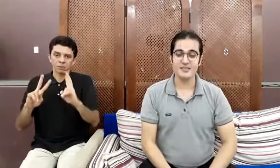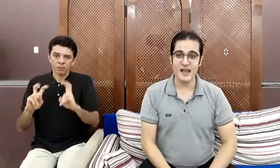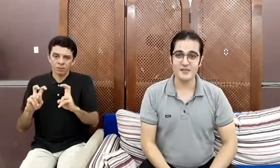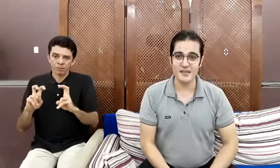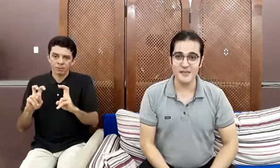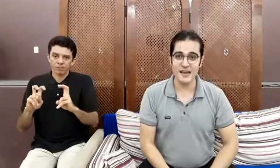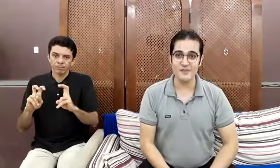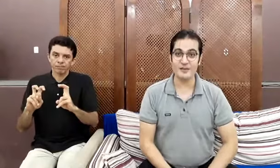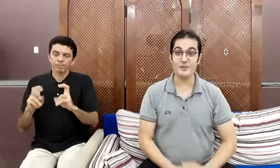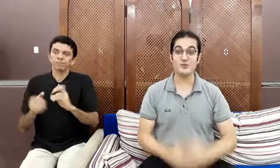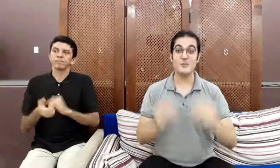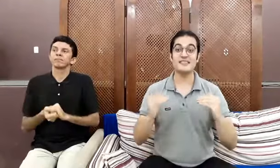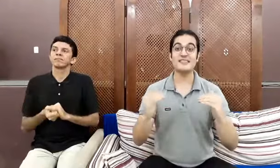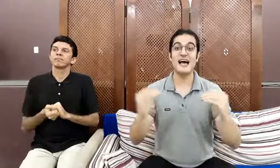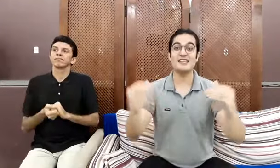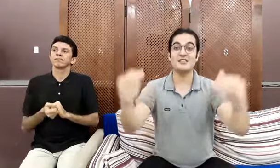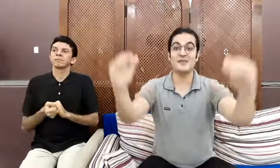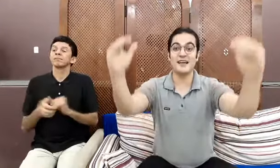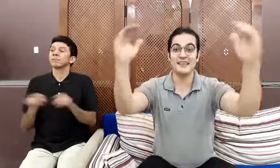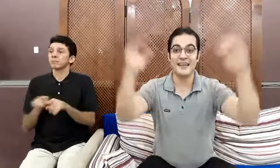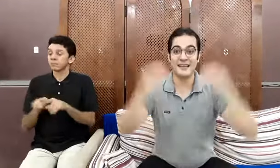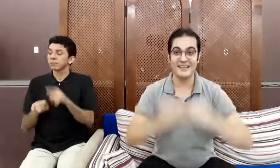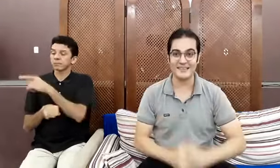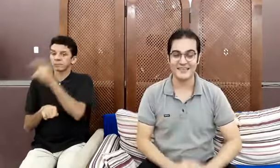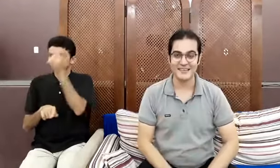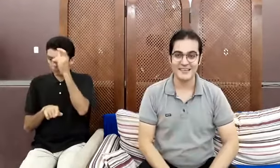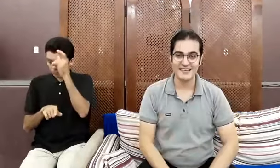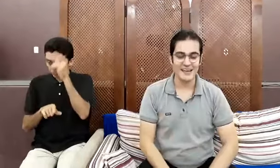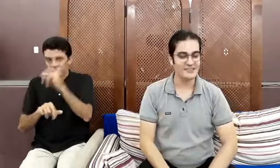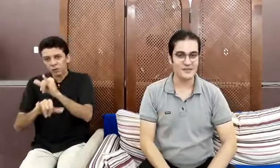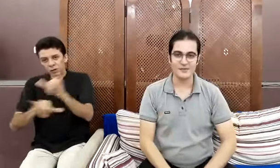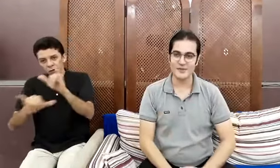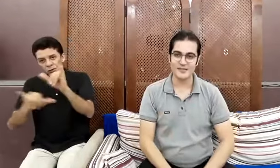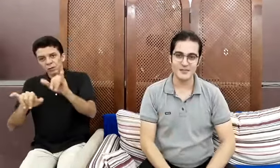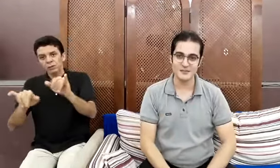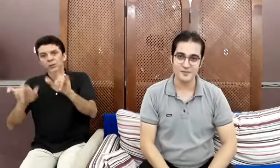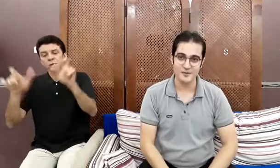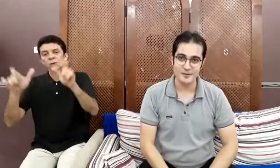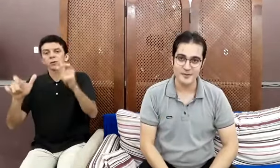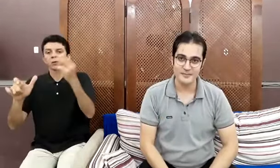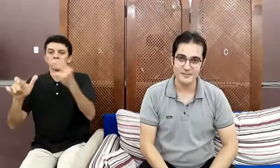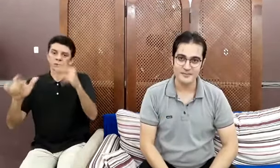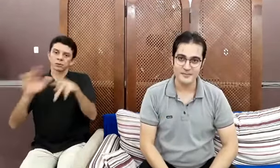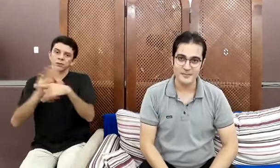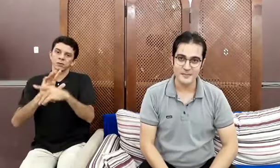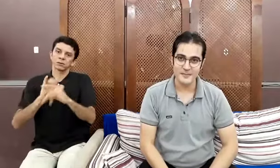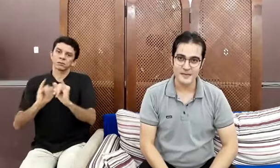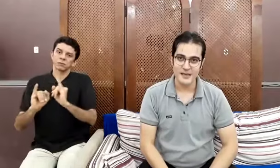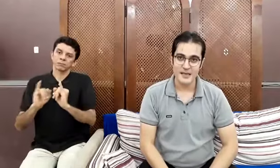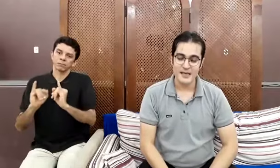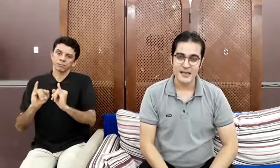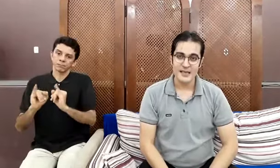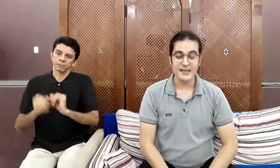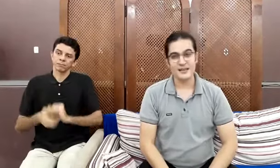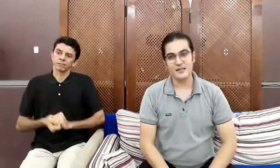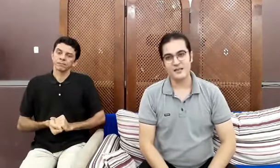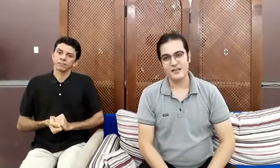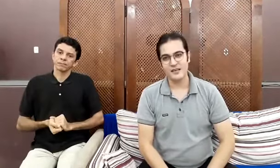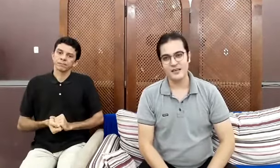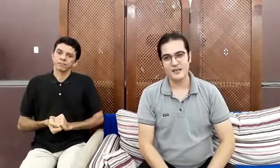As trevas também levando a sua mensagem pela internet. As trevas fazendo da mesma forma. E